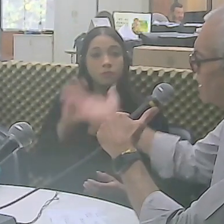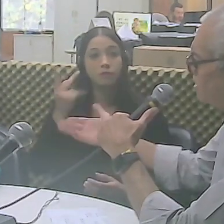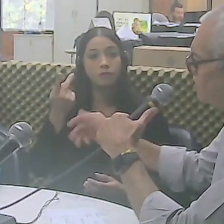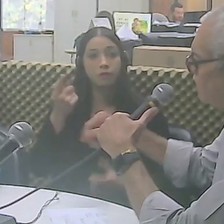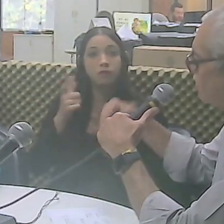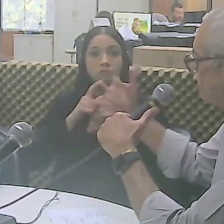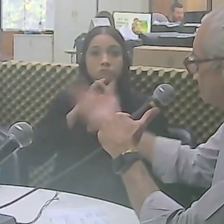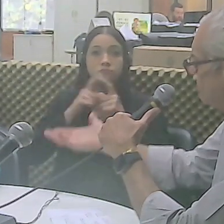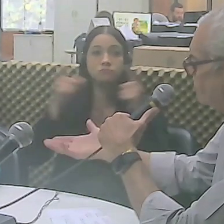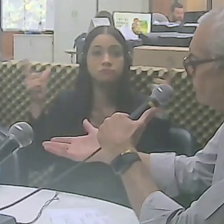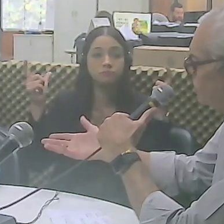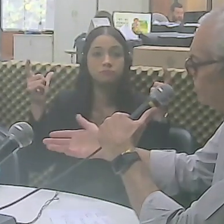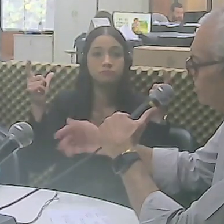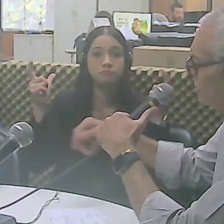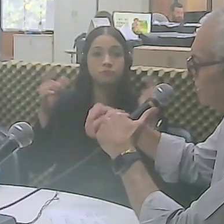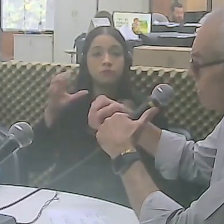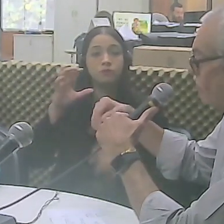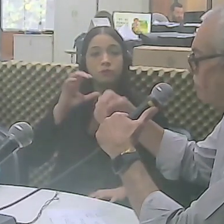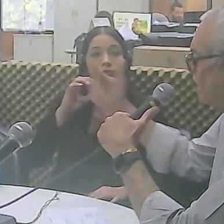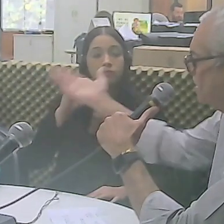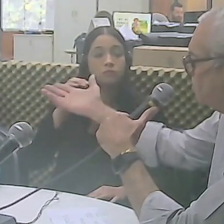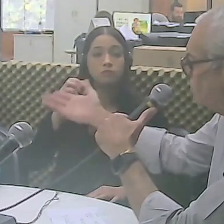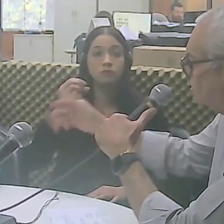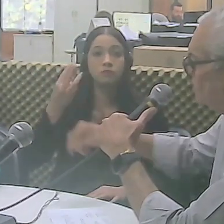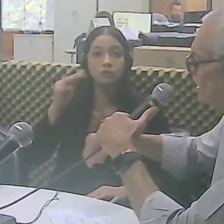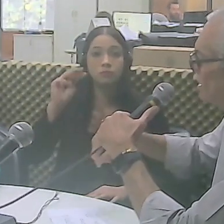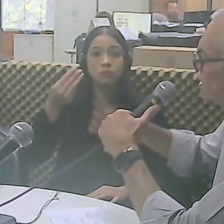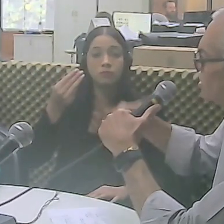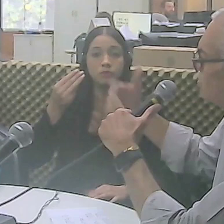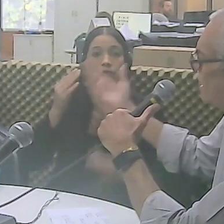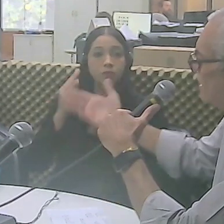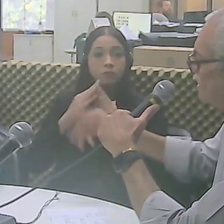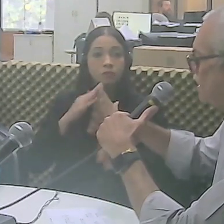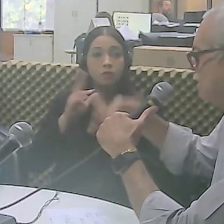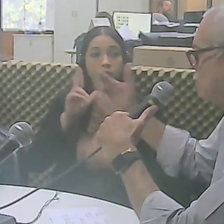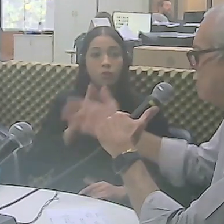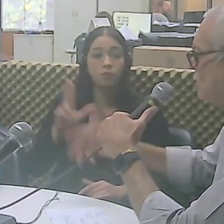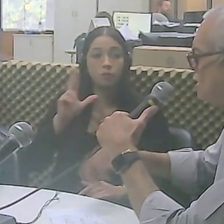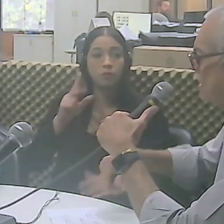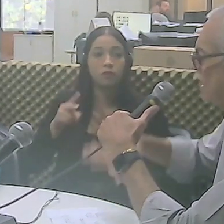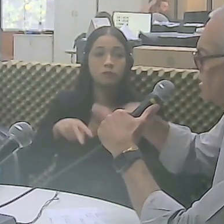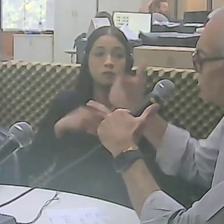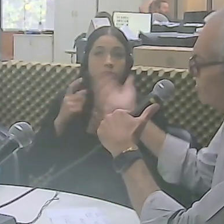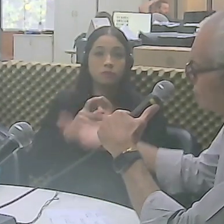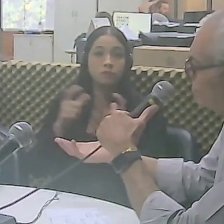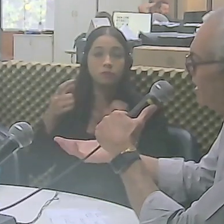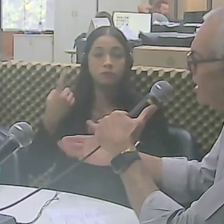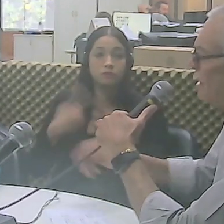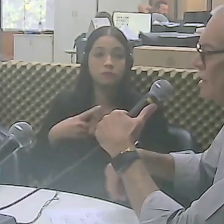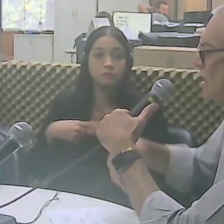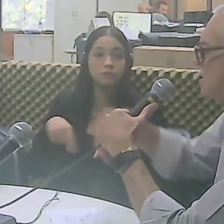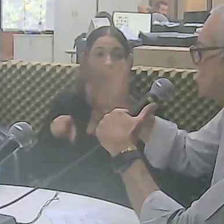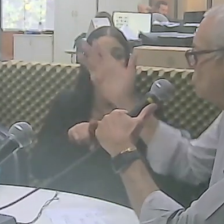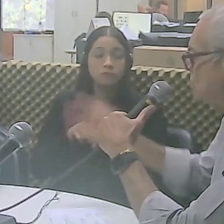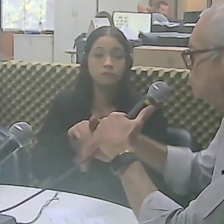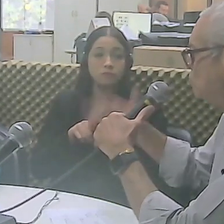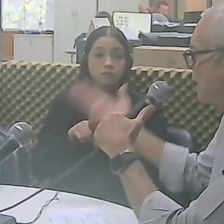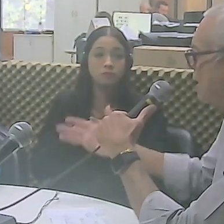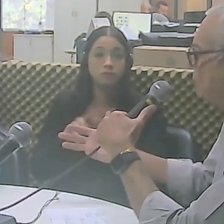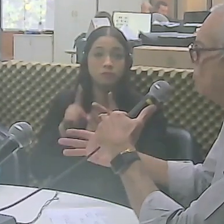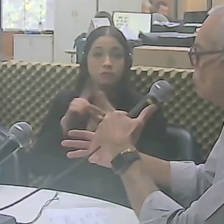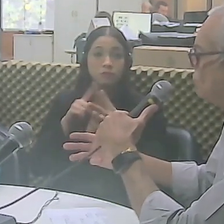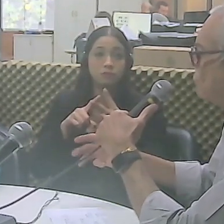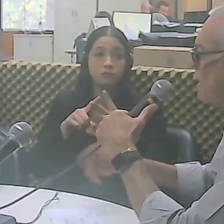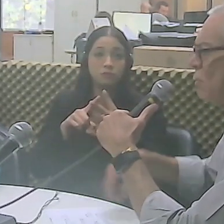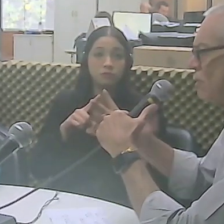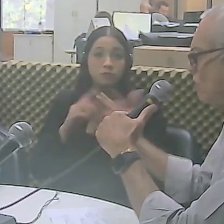é uma grande metrópole com 3 milhões de habitantes, que Uberlândia é a segunda maior cidade também, se essas duas puxarem